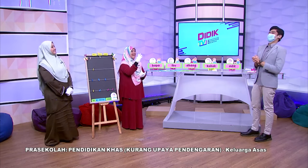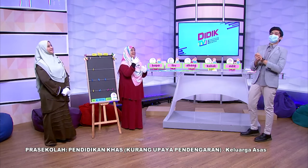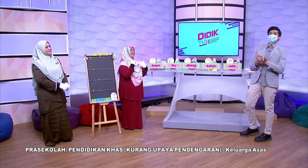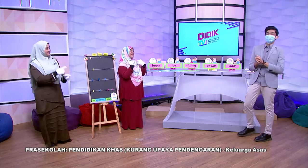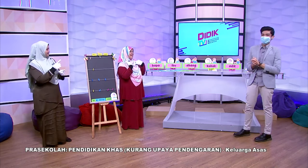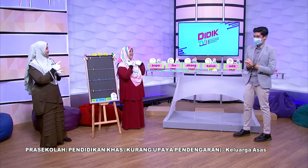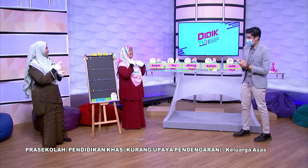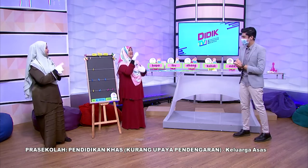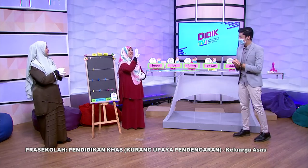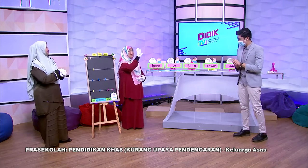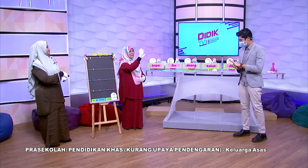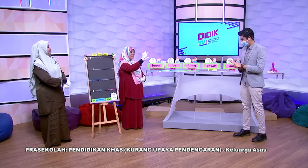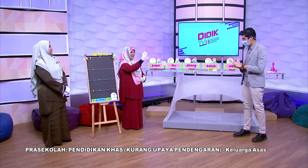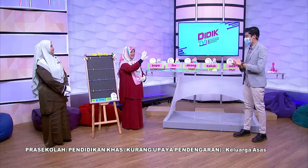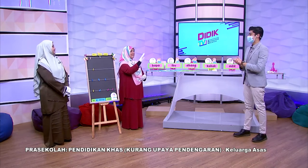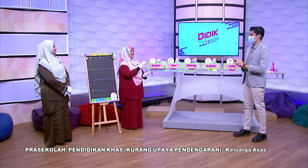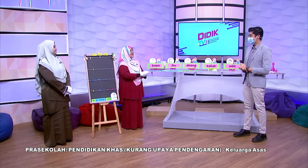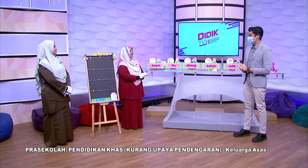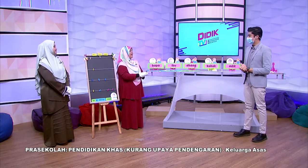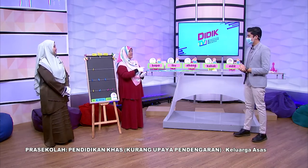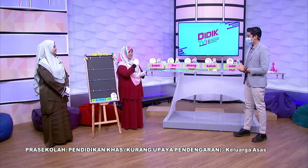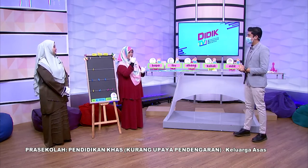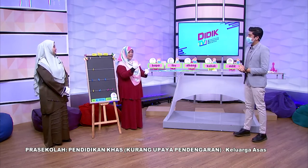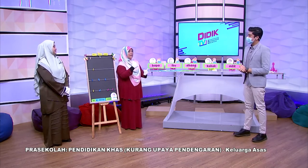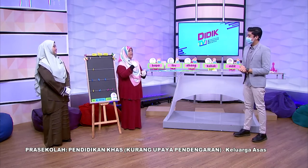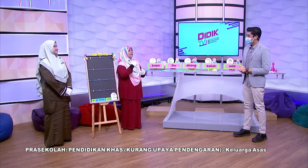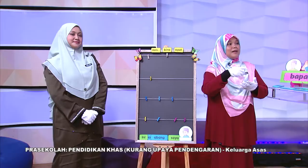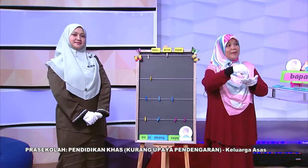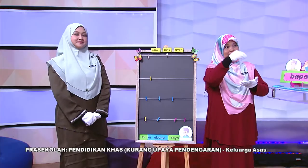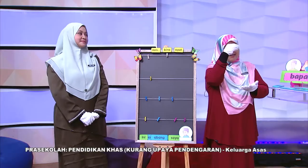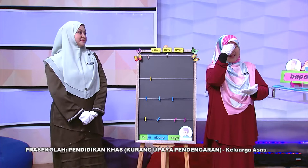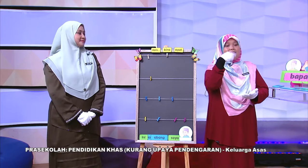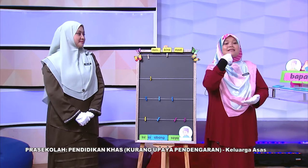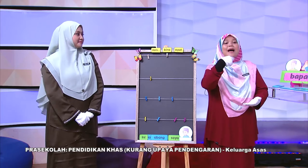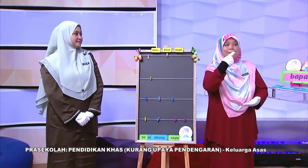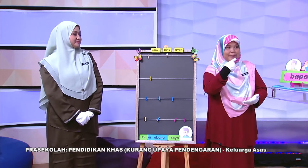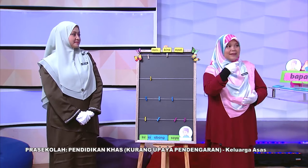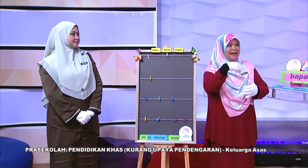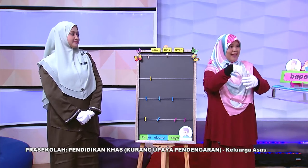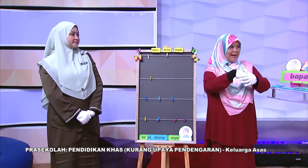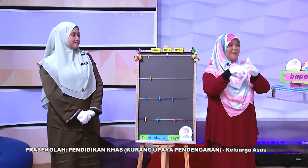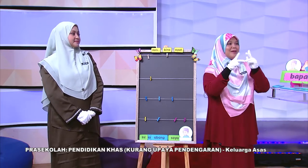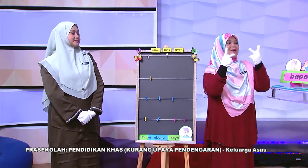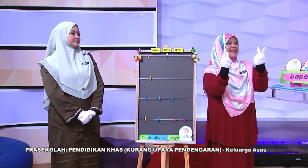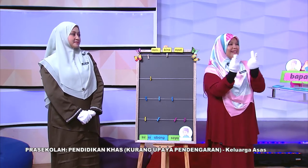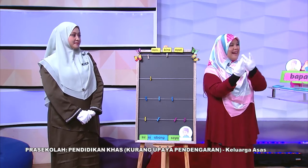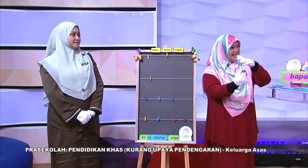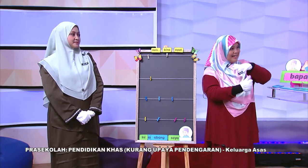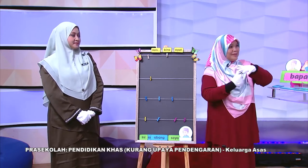ada di bye Oke asal lagi tebel aja siap pedalam keluarga asas